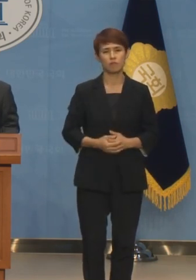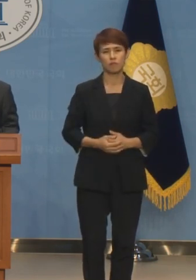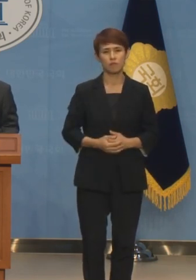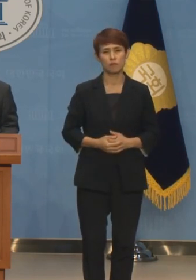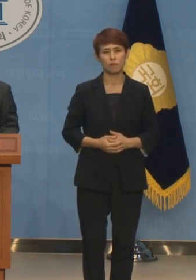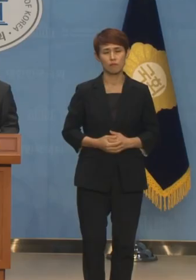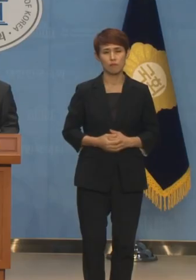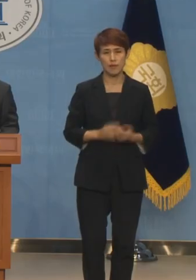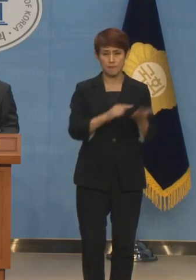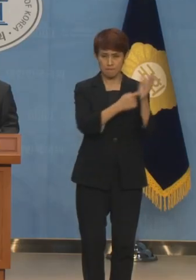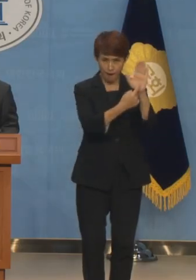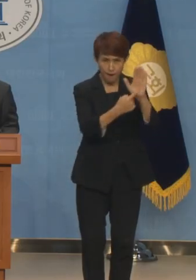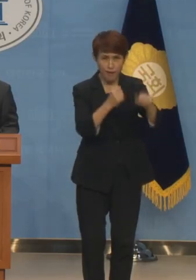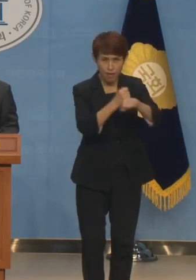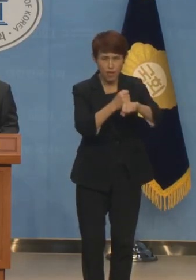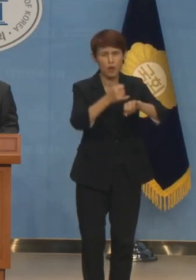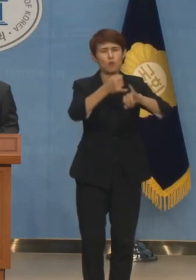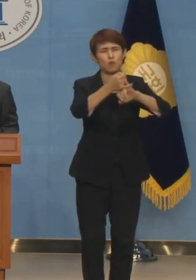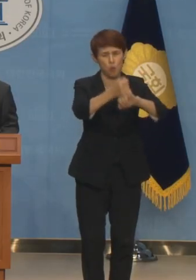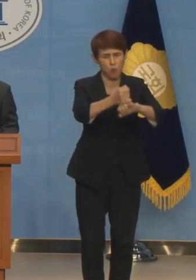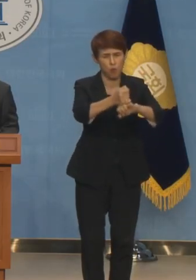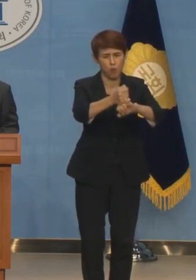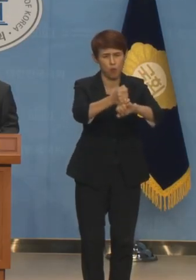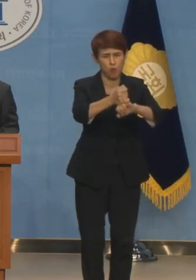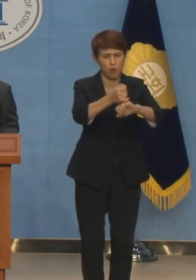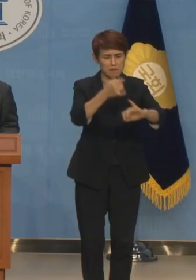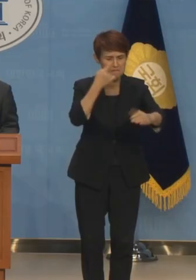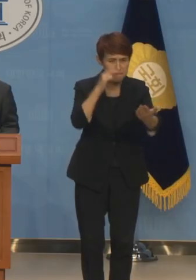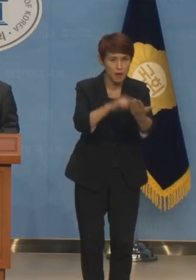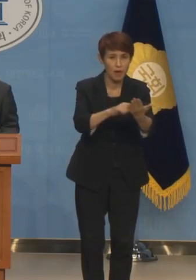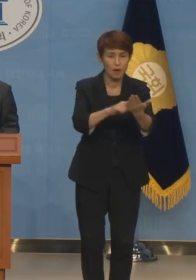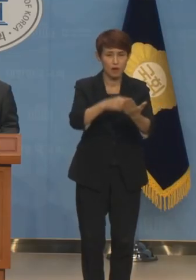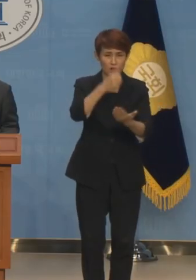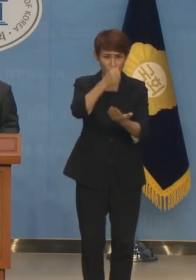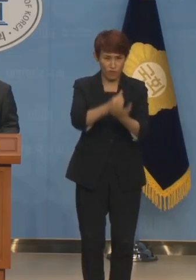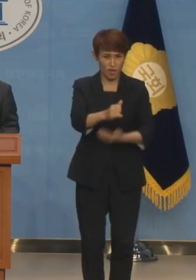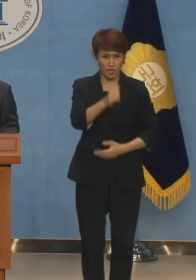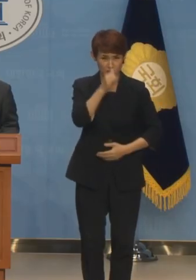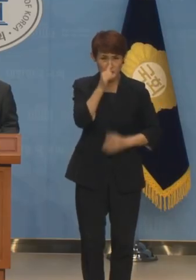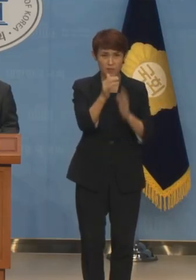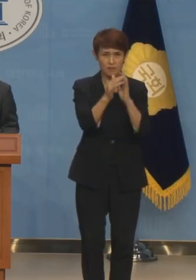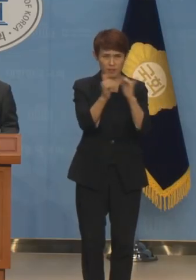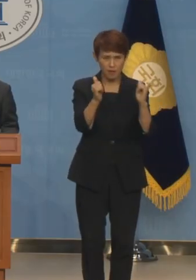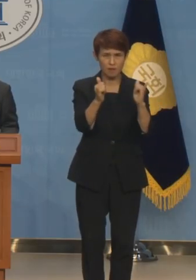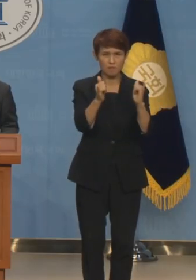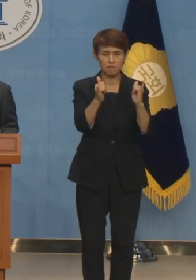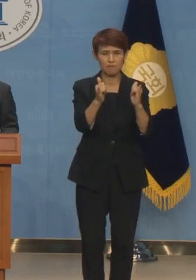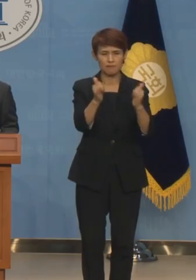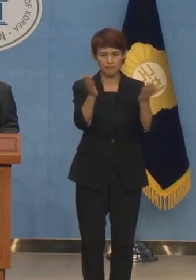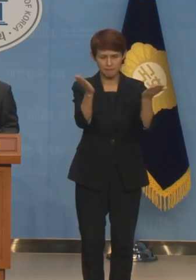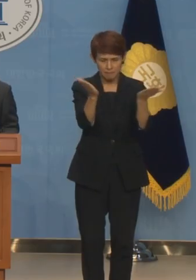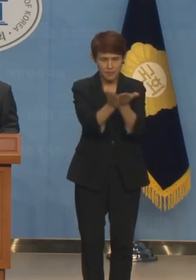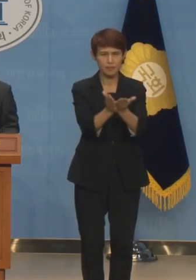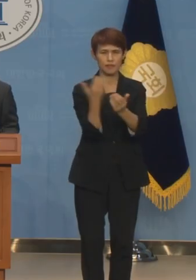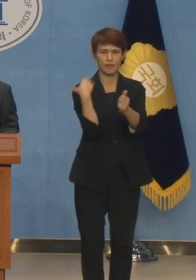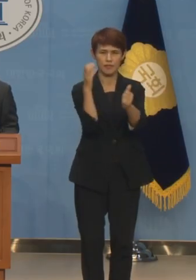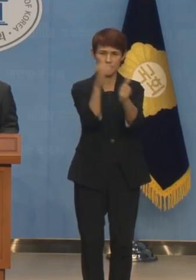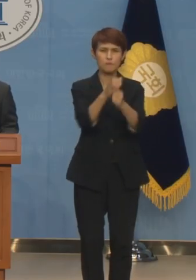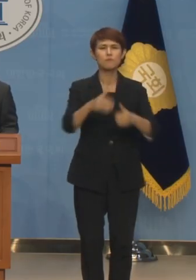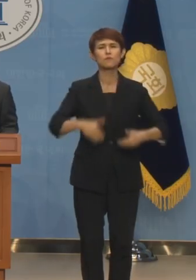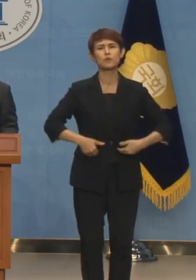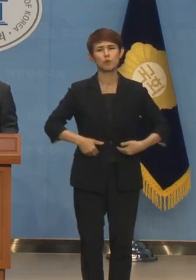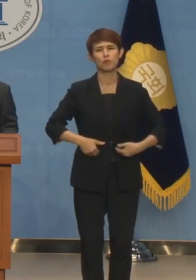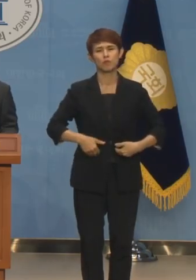밝혀져야 될 부분은 마땅히 밝혀져 혐의가 있는 지휘관들은 그에 합당한 책임을 져야